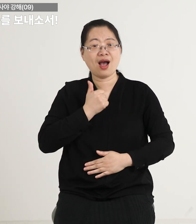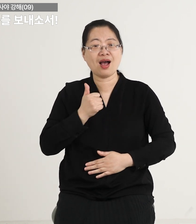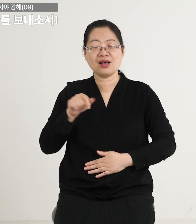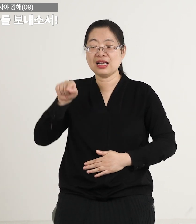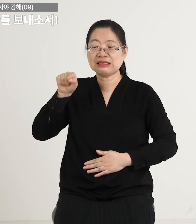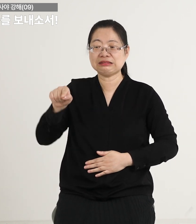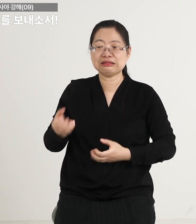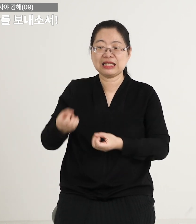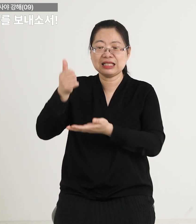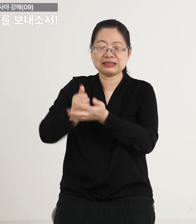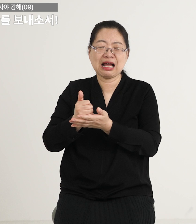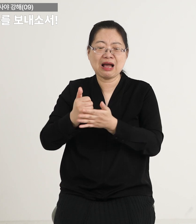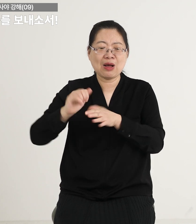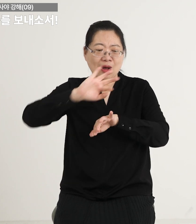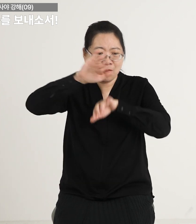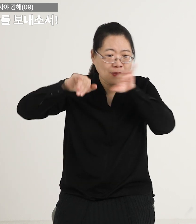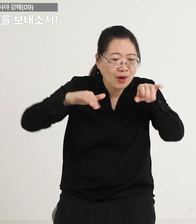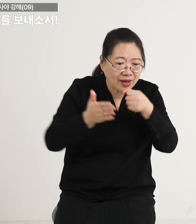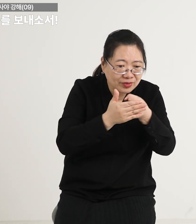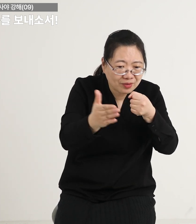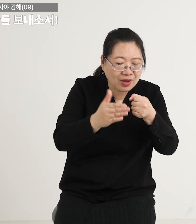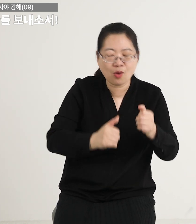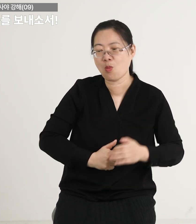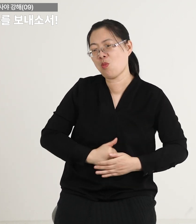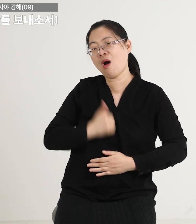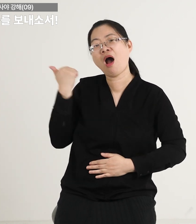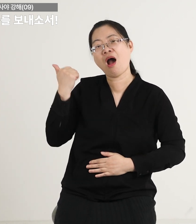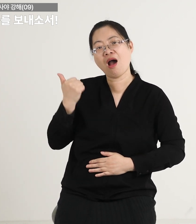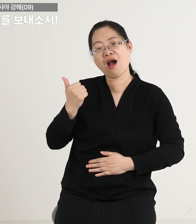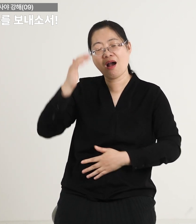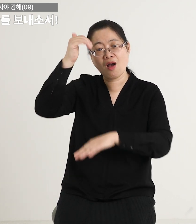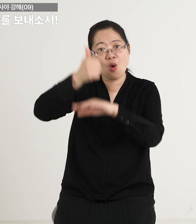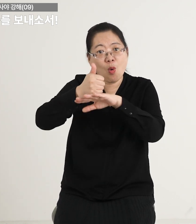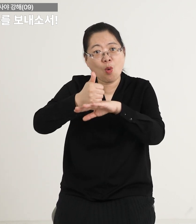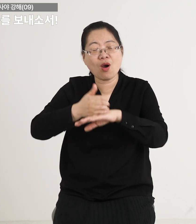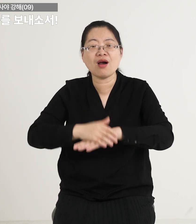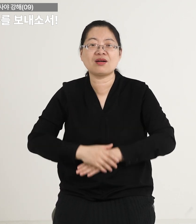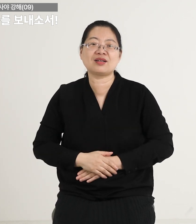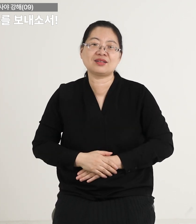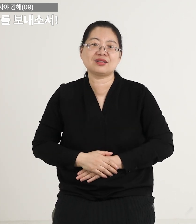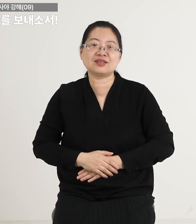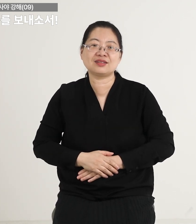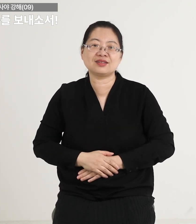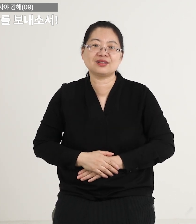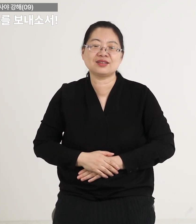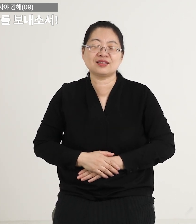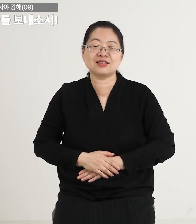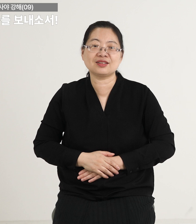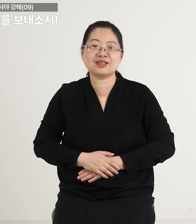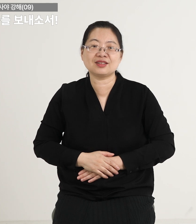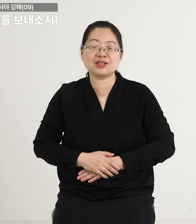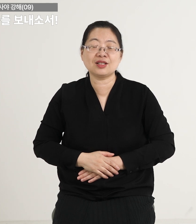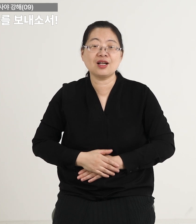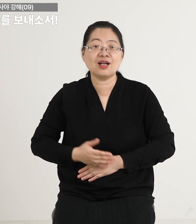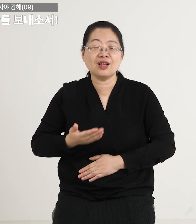제사장의 간섭에 화를 냈어요. 결국은 여기서 발단이 생깁니다.